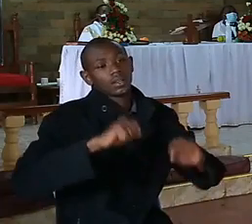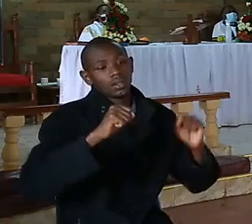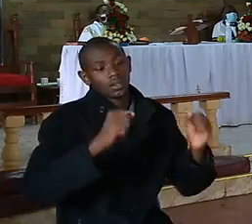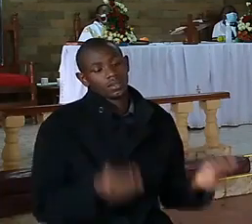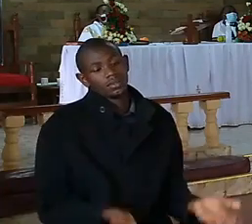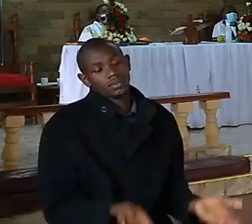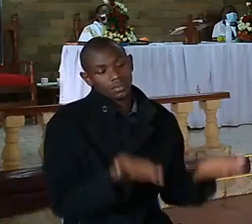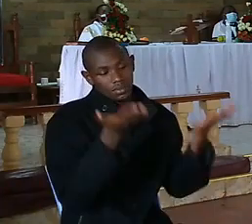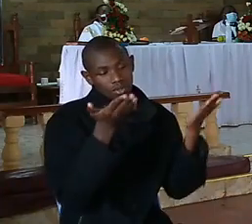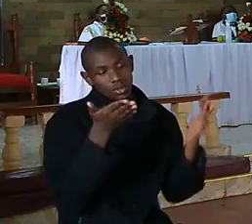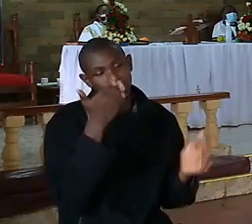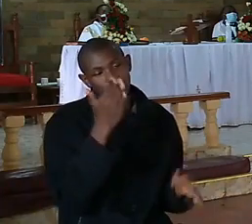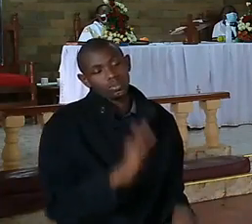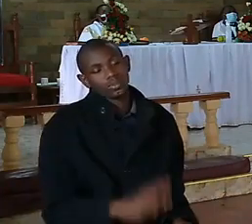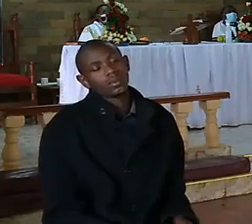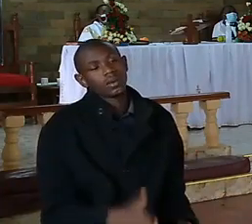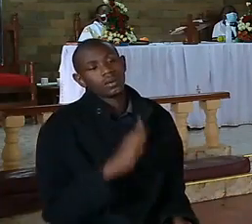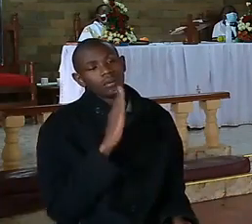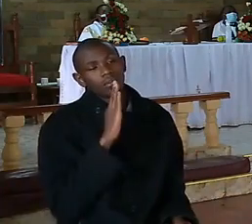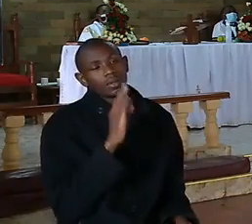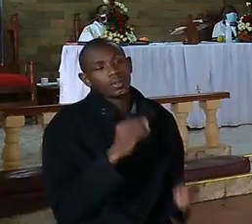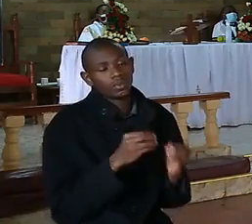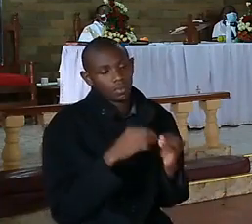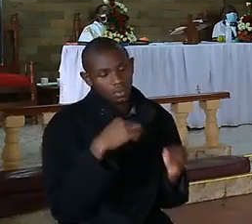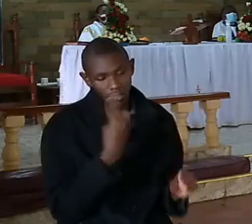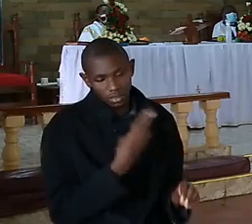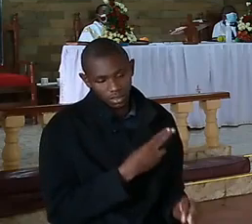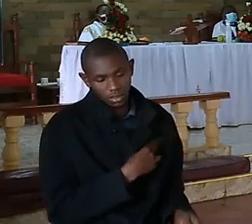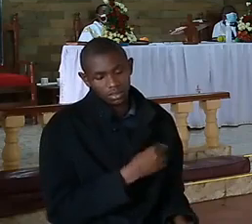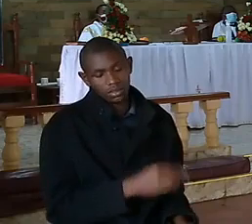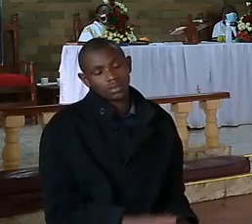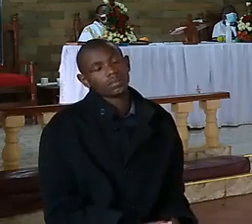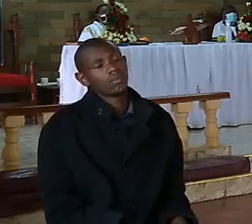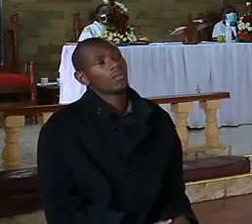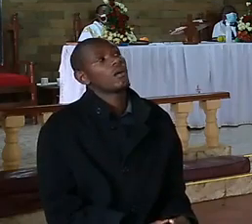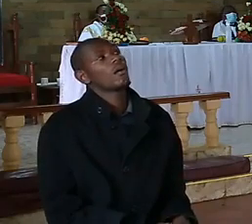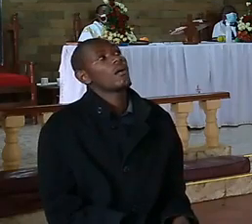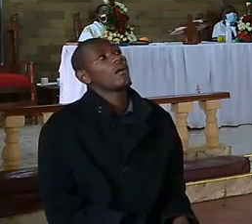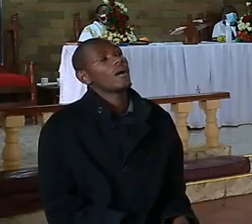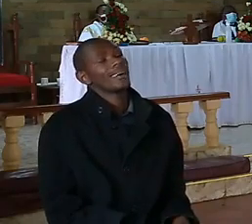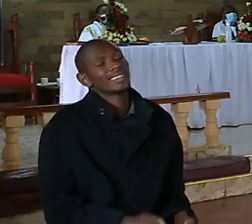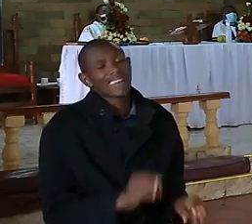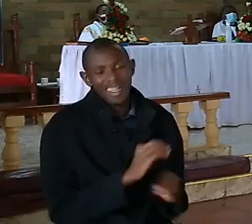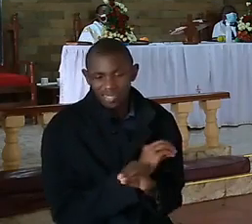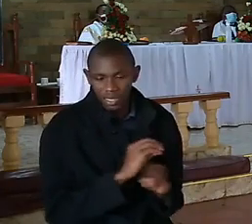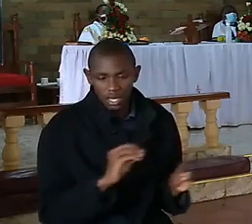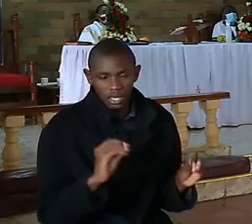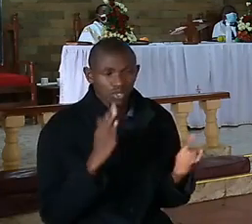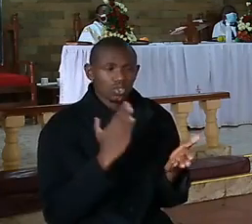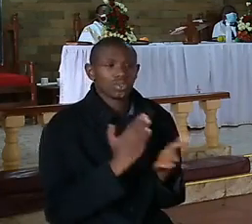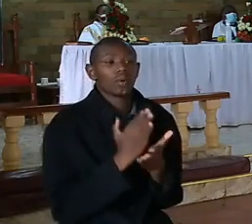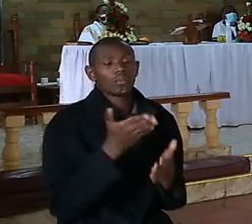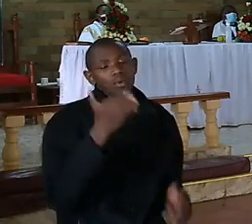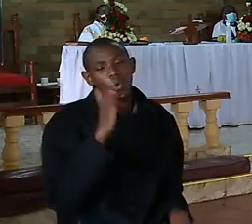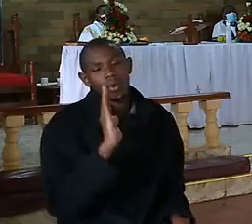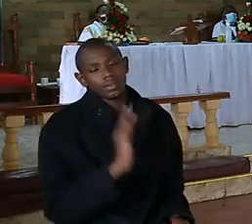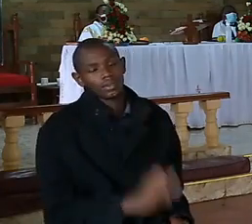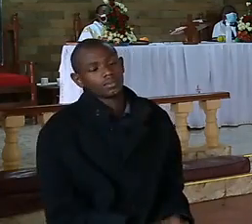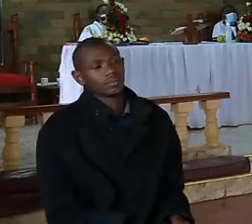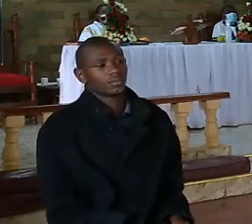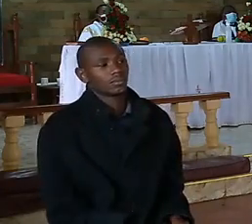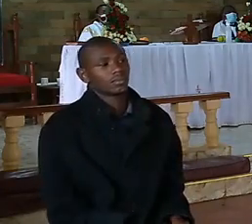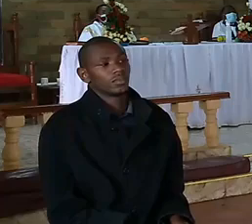tondũ akoragwo hamwe na ithuĩ na ndangĩrigĩrĩrio nĩ kĩndũ kĩrĩkũ kana kĩrĩkũ even the scientific row